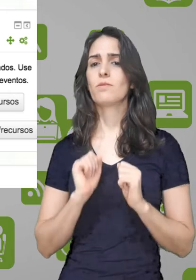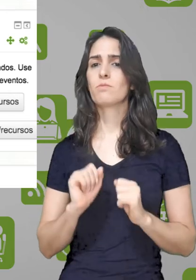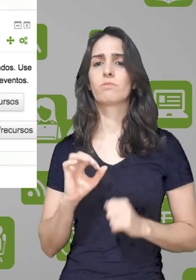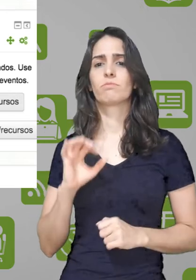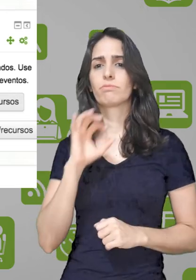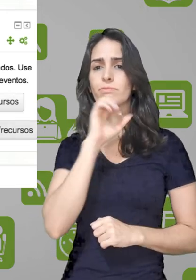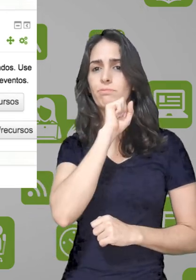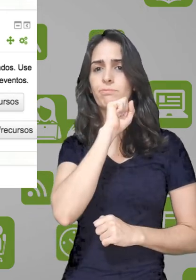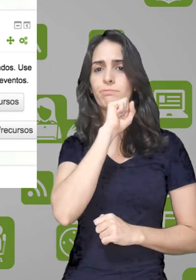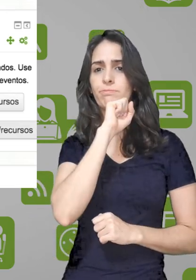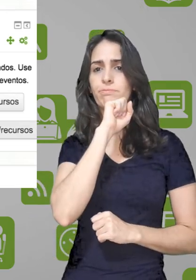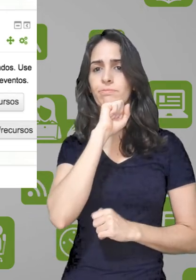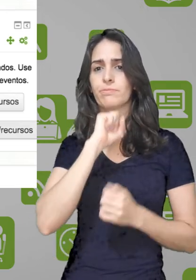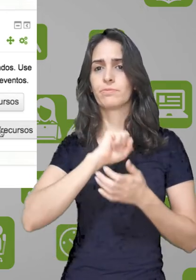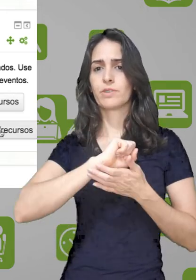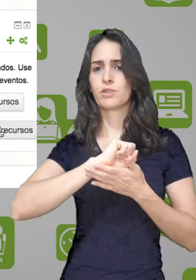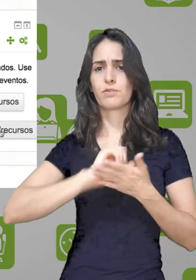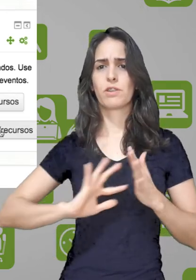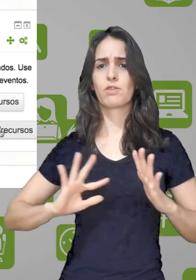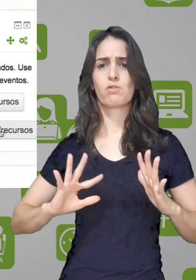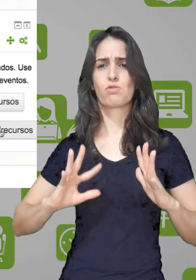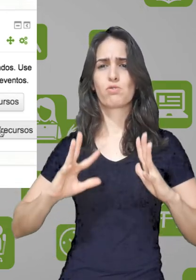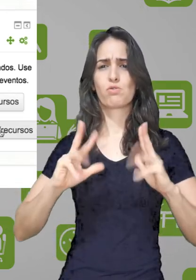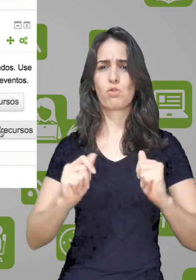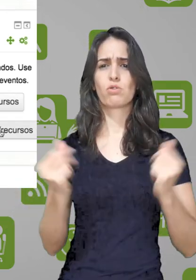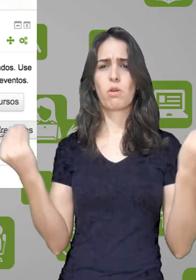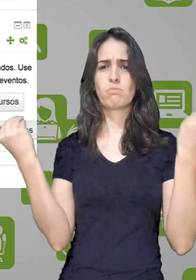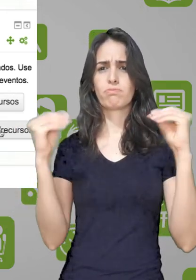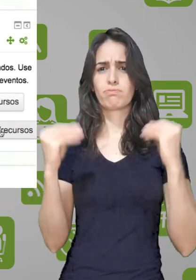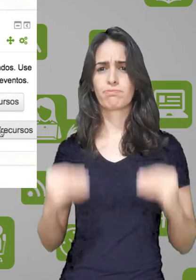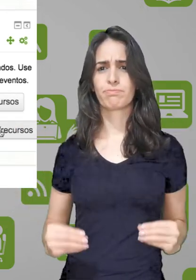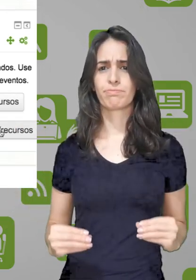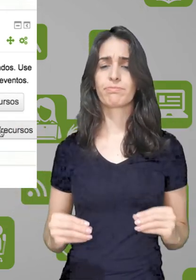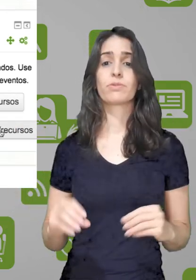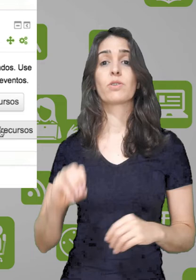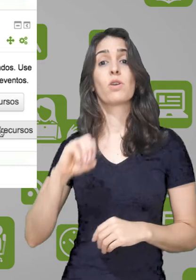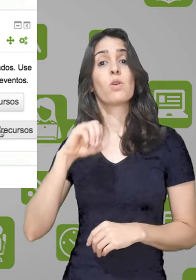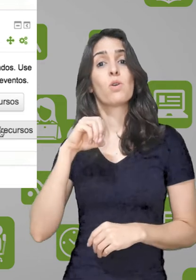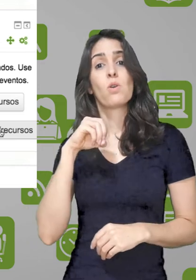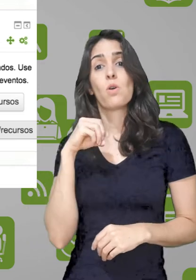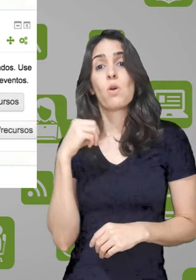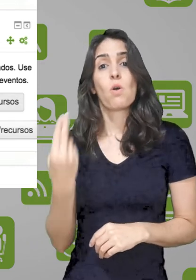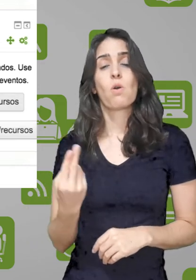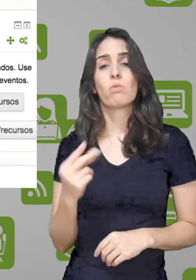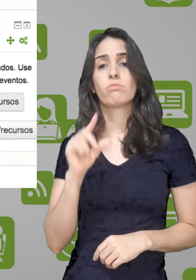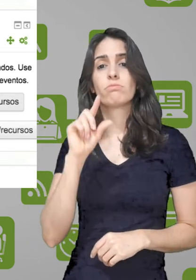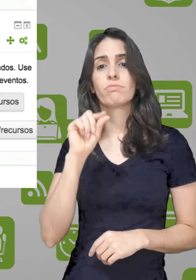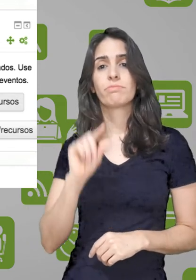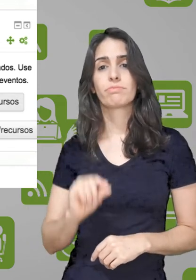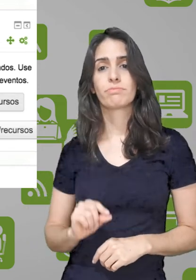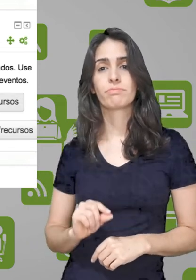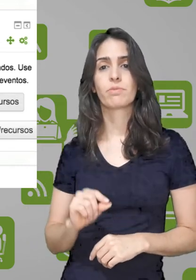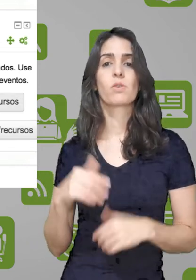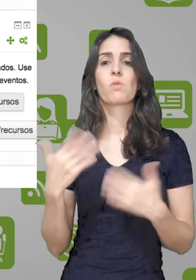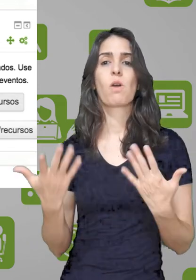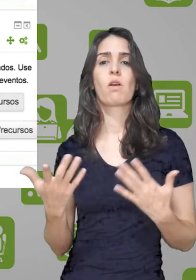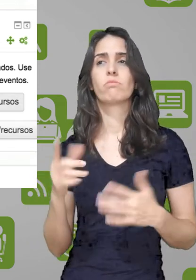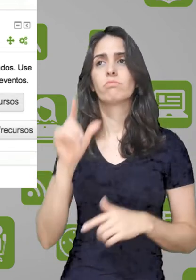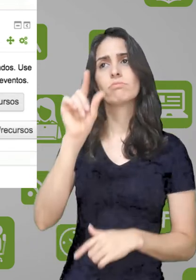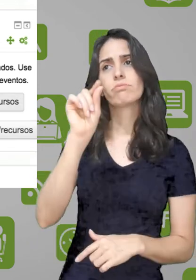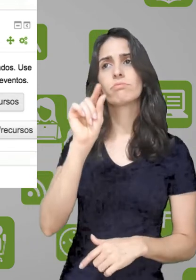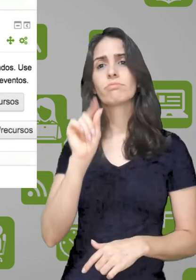aqui, eu posso de uma vez adicionar todas as atividades e recursos, ou eu posso selecionar